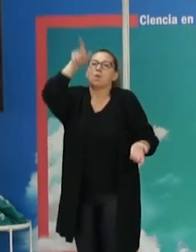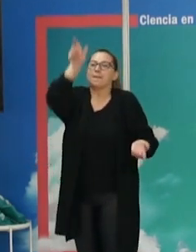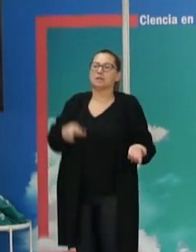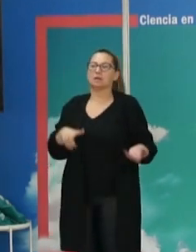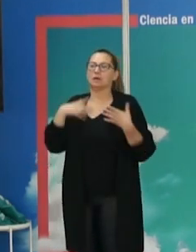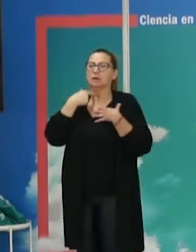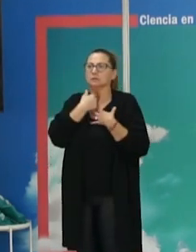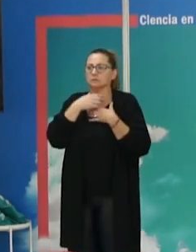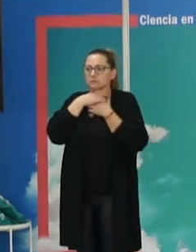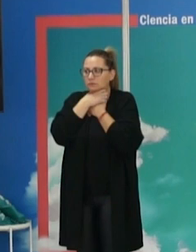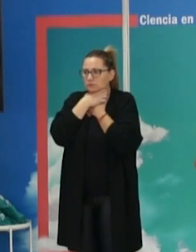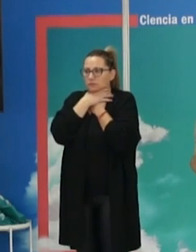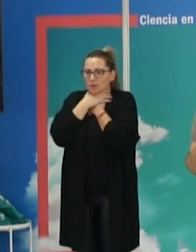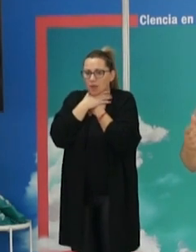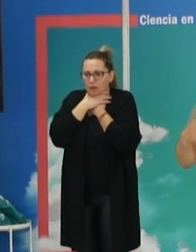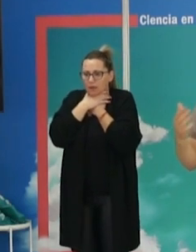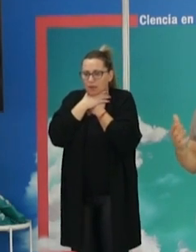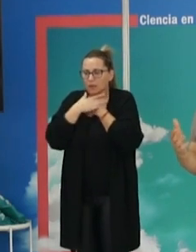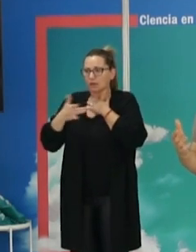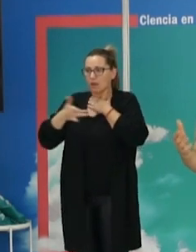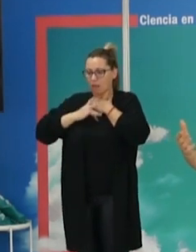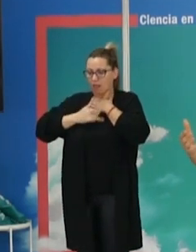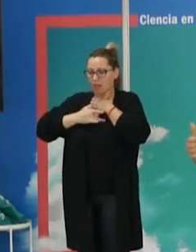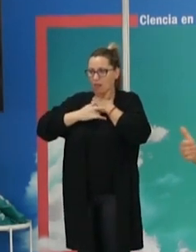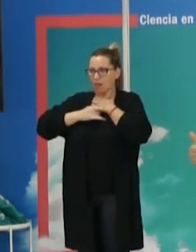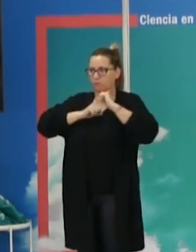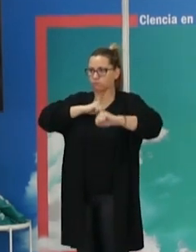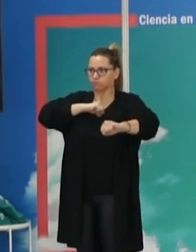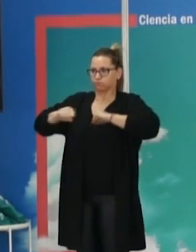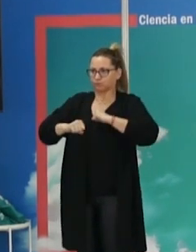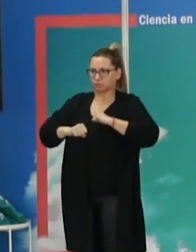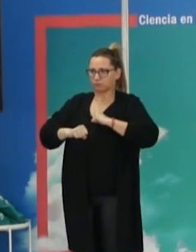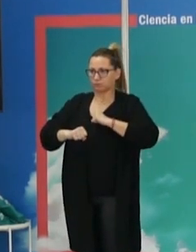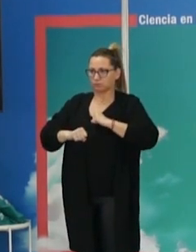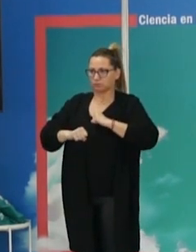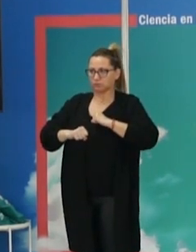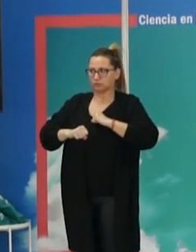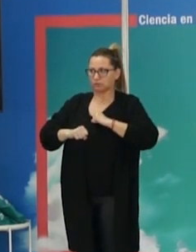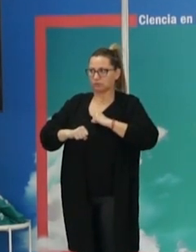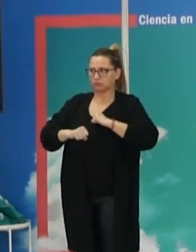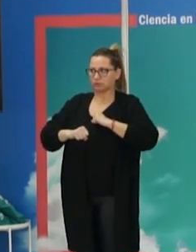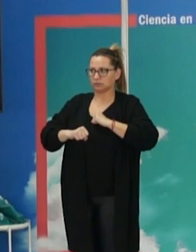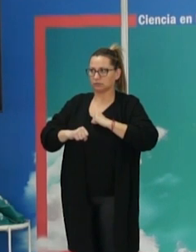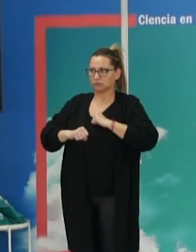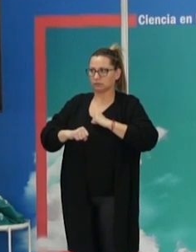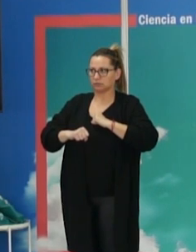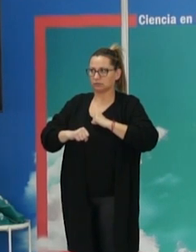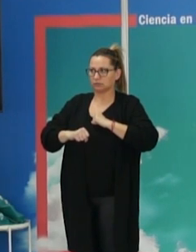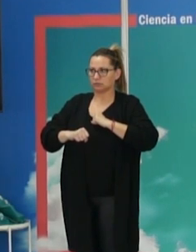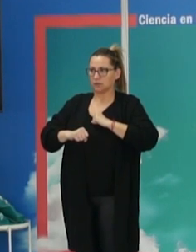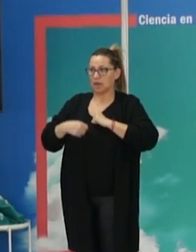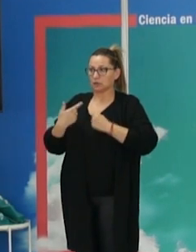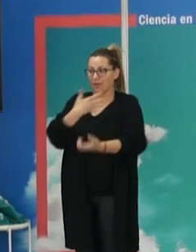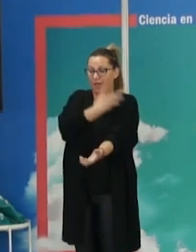ahogaba y dejaba de respirar, enseguida se le paraba el corazón y a resultas de ese paro circulatorio se dejaba de